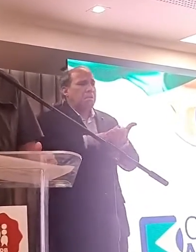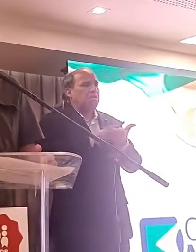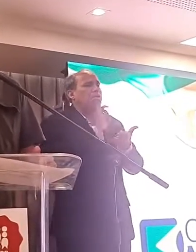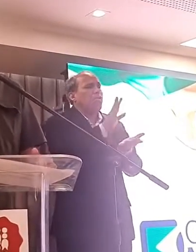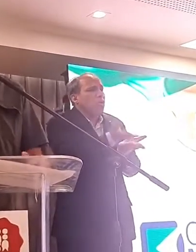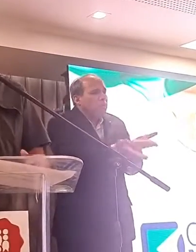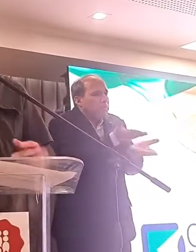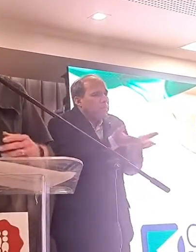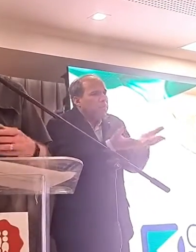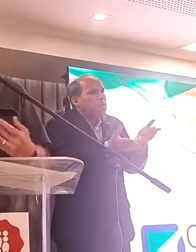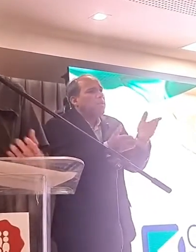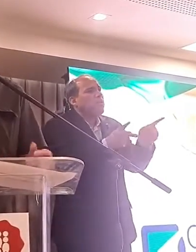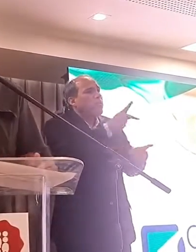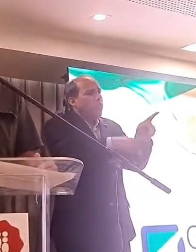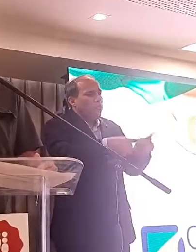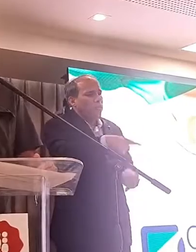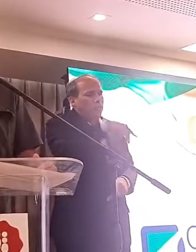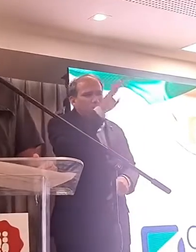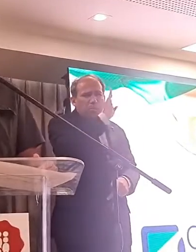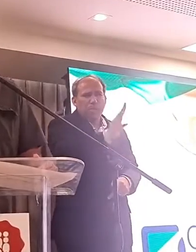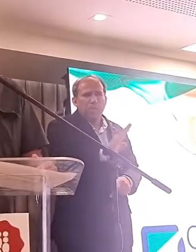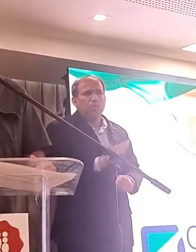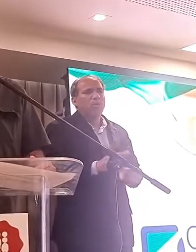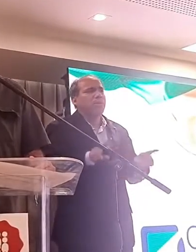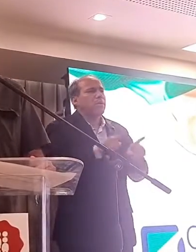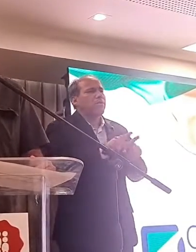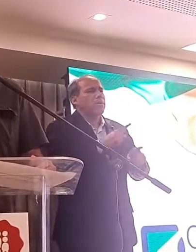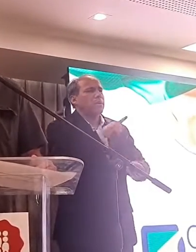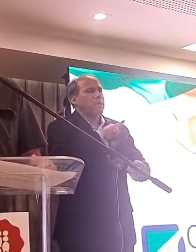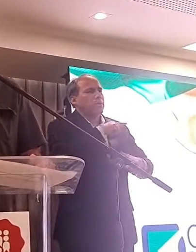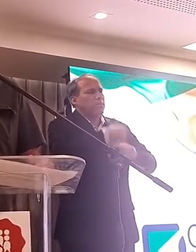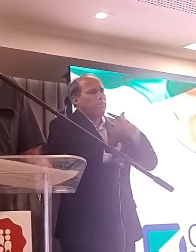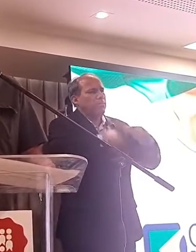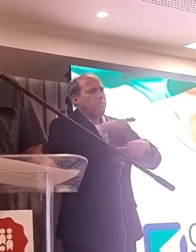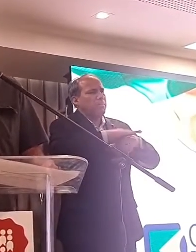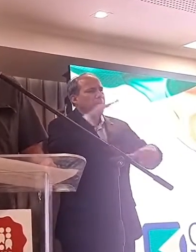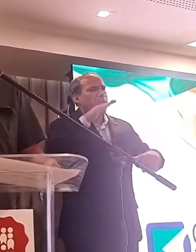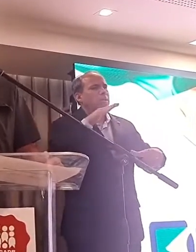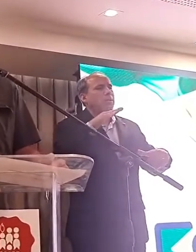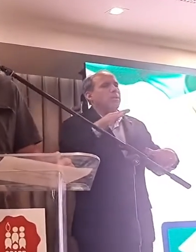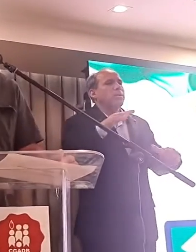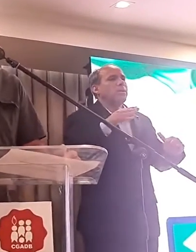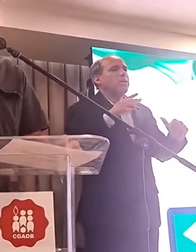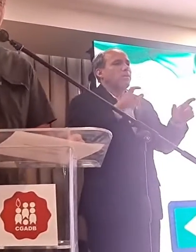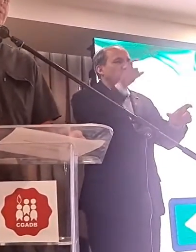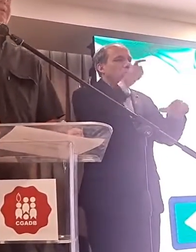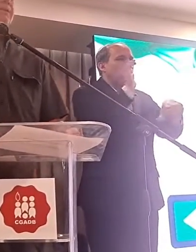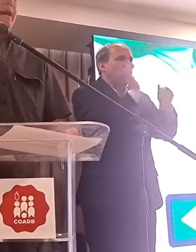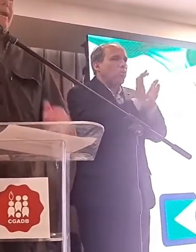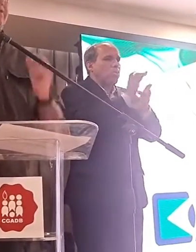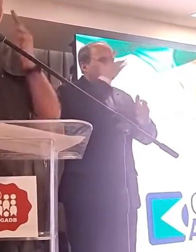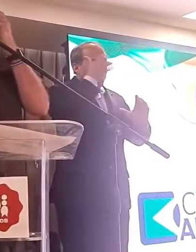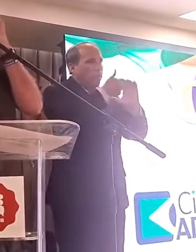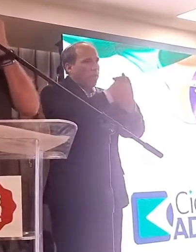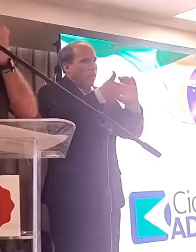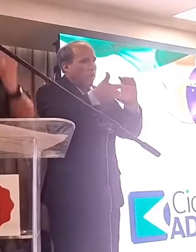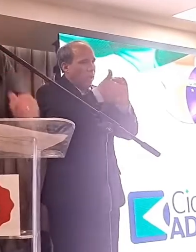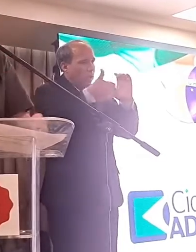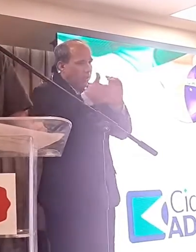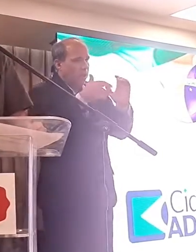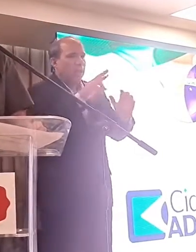atender a população. Tem um trabalho muito grande na questão de raros, aquelas pessoas que têm uma doença rara no